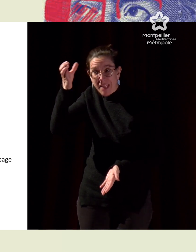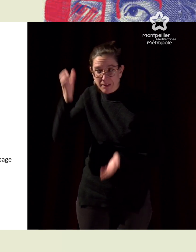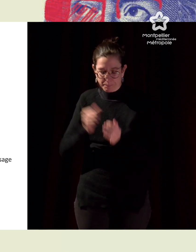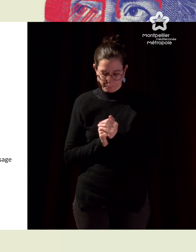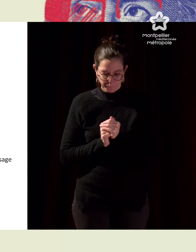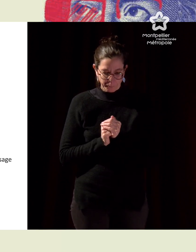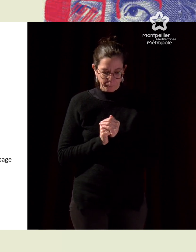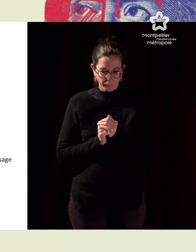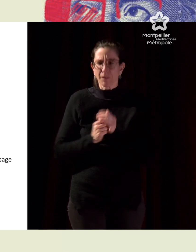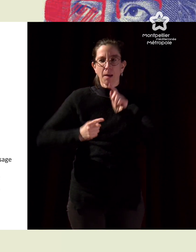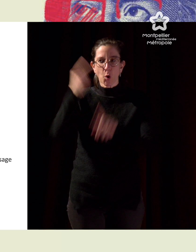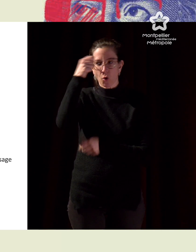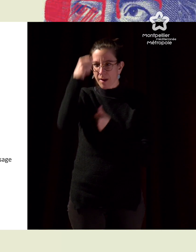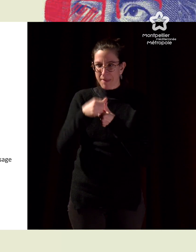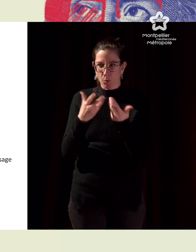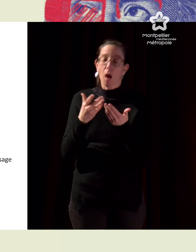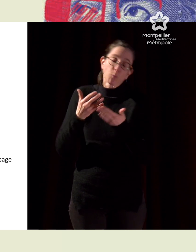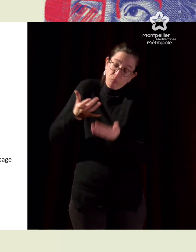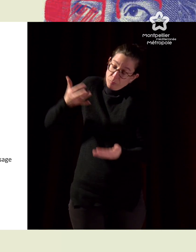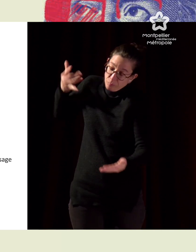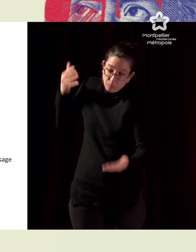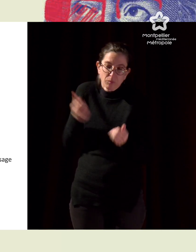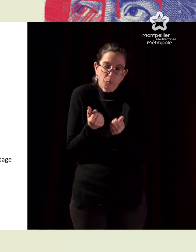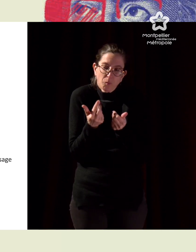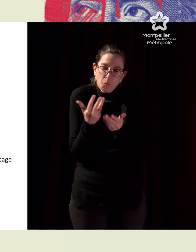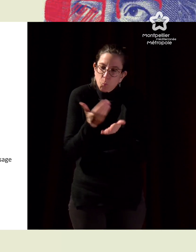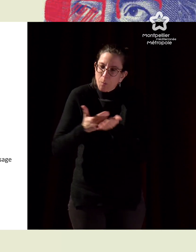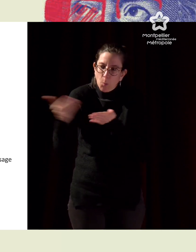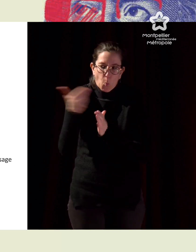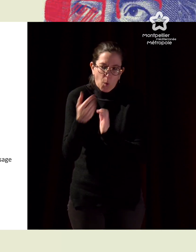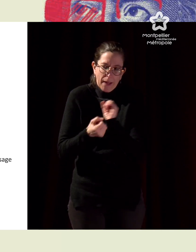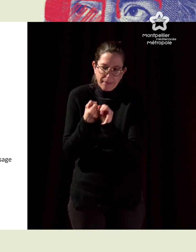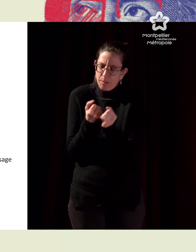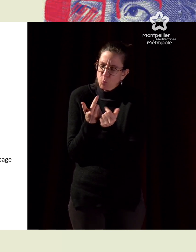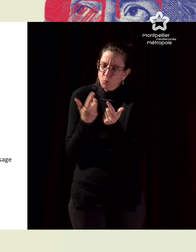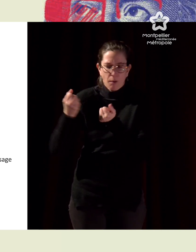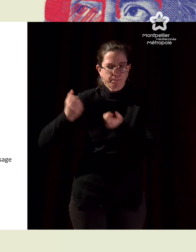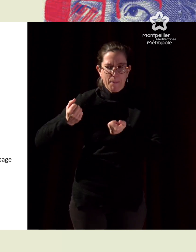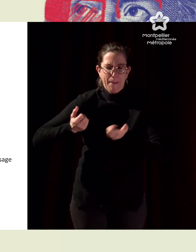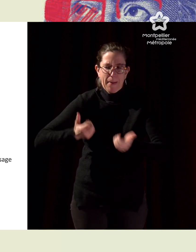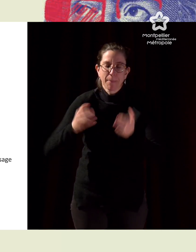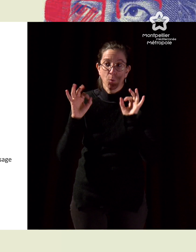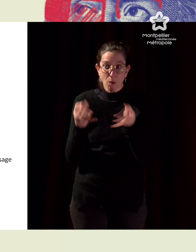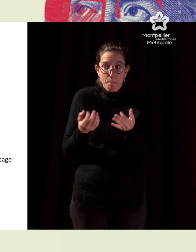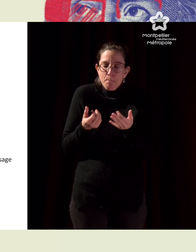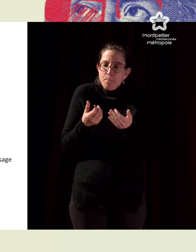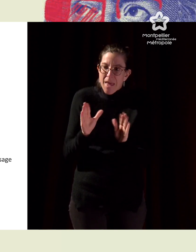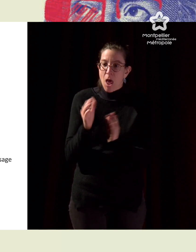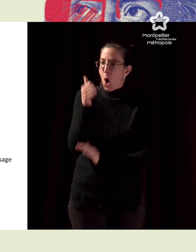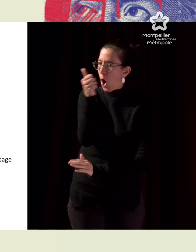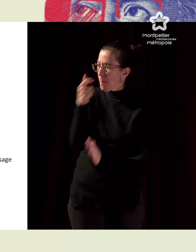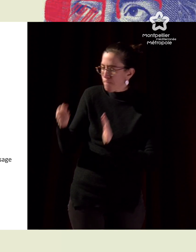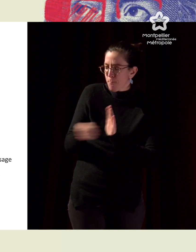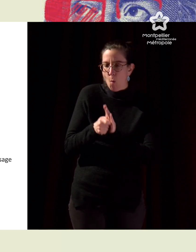pendant ces millions d'années, mais en tous les cas, quelque chose de fondamental qui se passe il y a environ 2 ou 3 millions